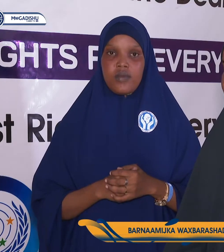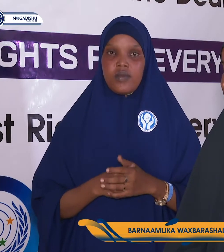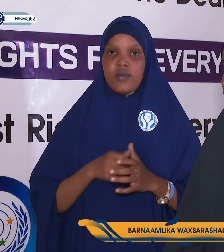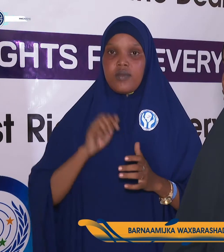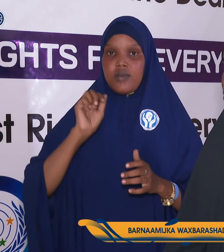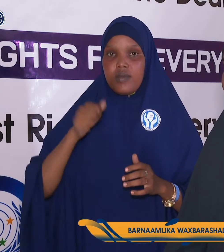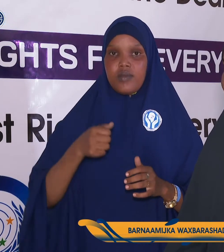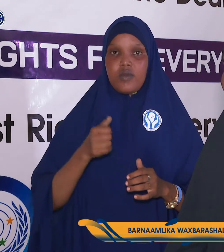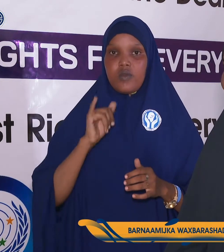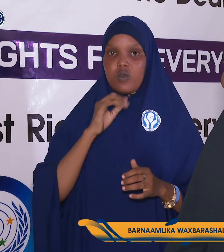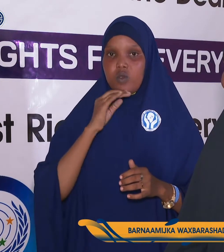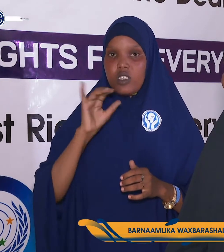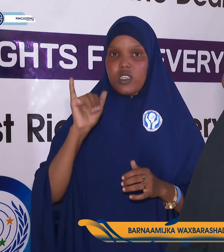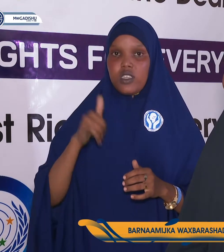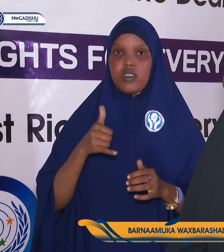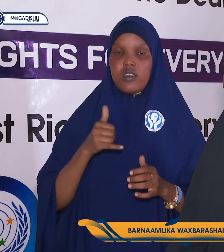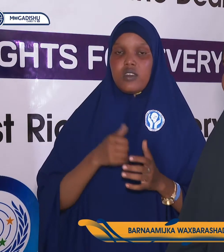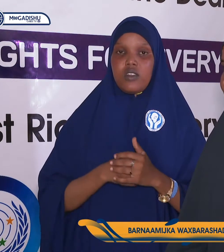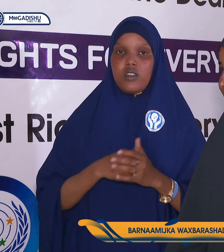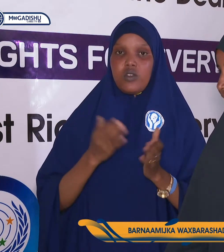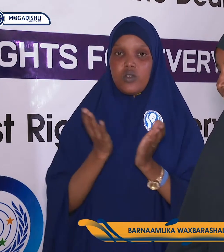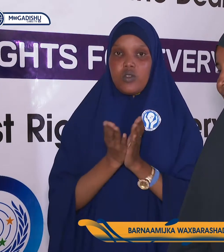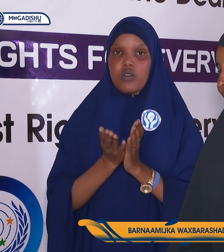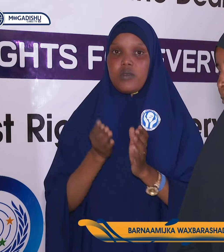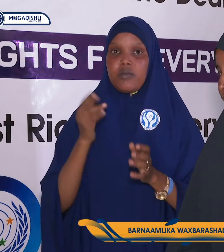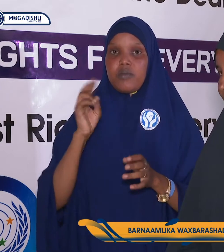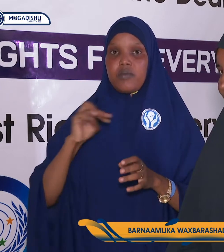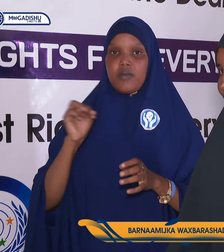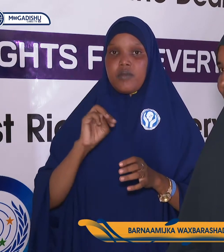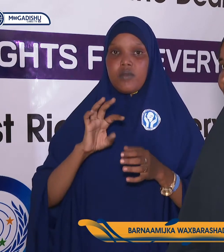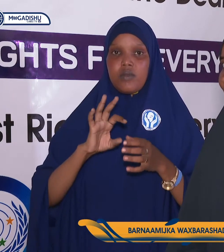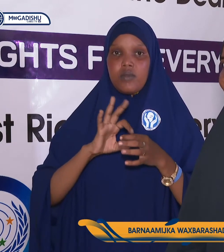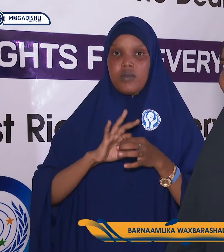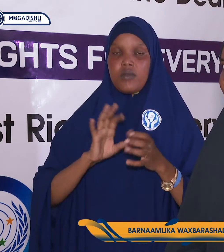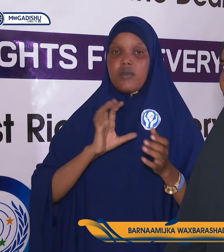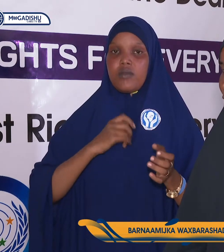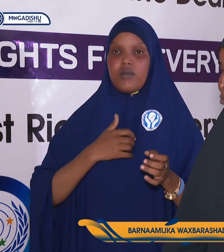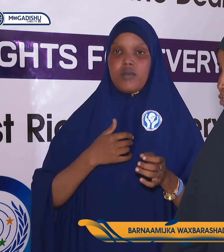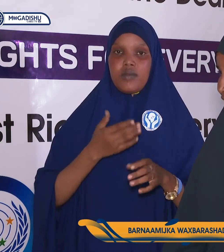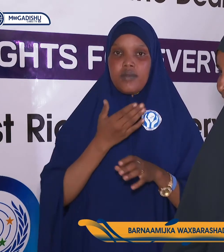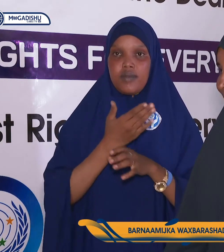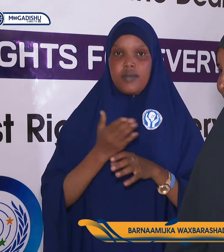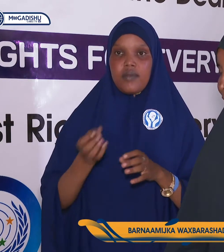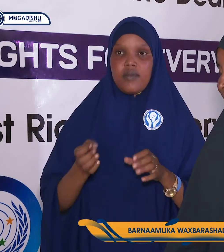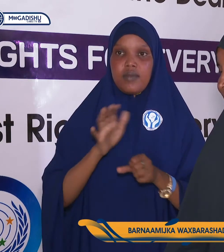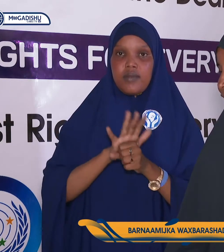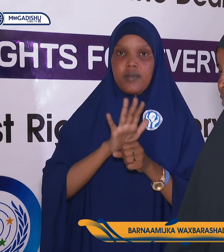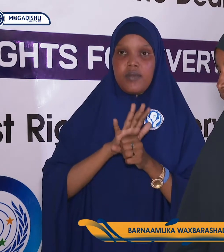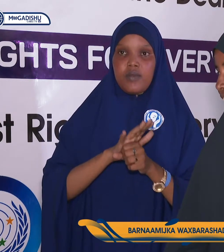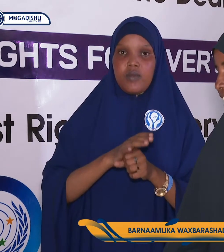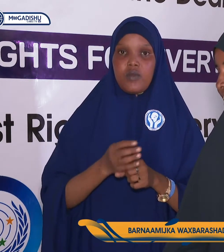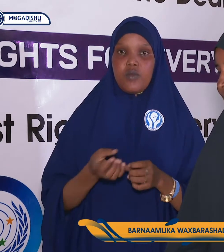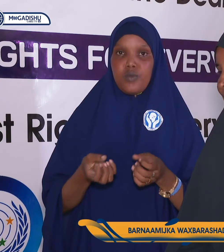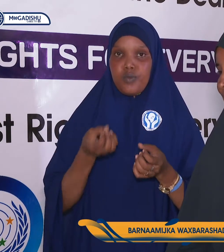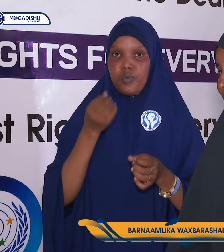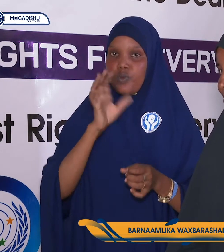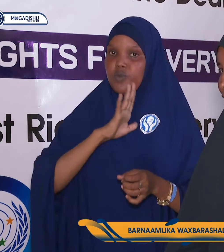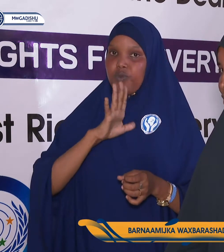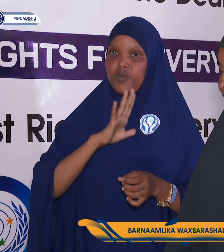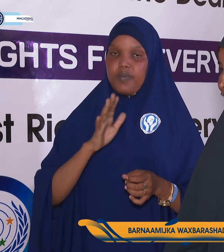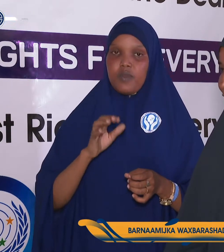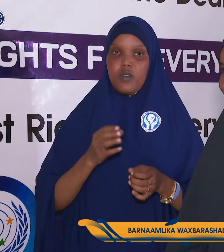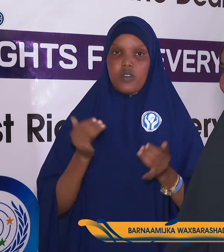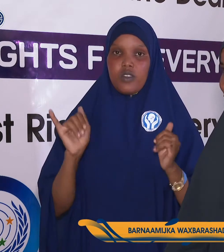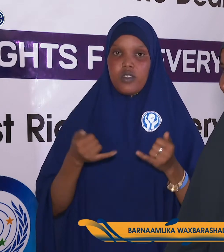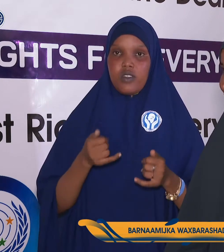Haa, way jiraan iskuulada magaalada qaar ka mid ah oo xiriir la leenahay, way jiraan qaar badan oo aan isku fiicanahay, way jiraan oo aan isla